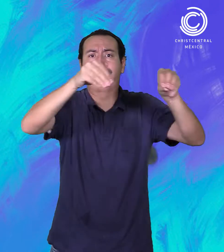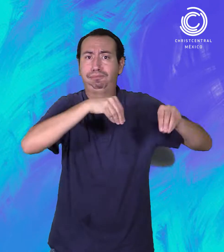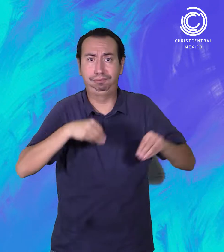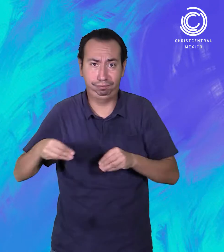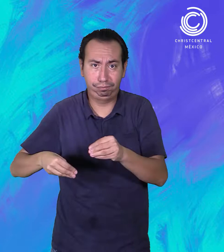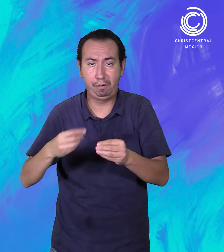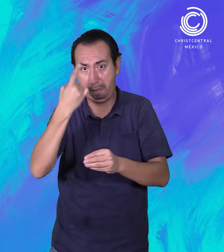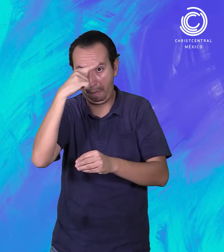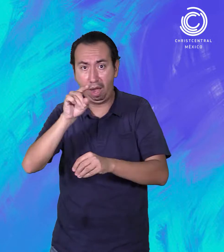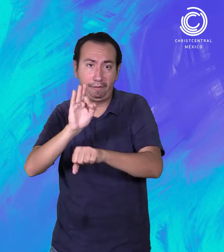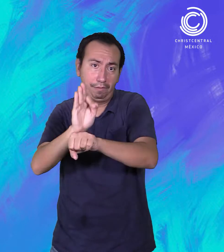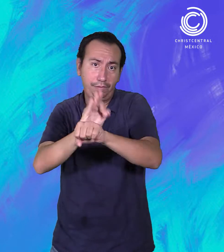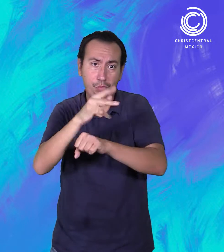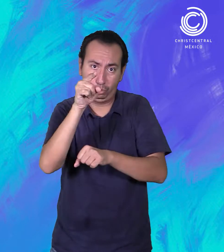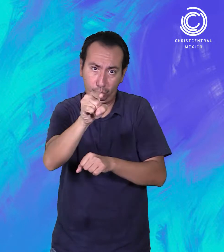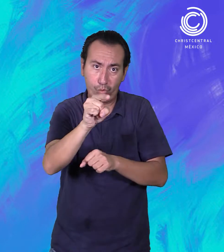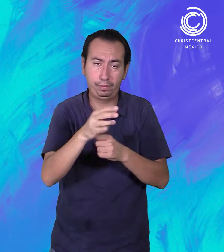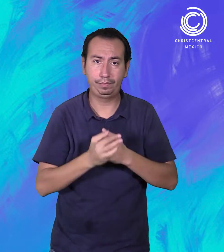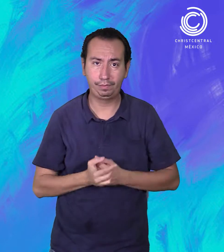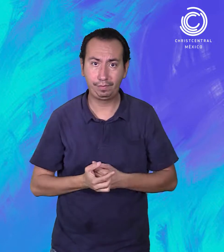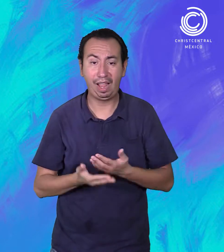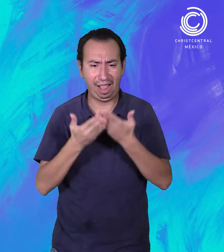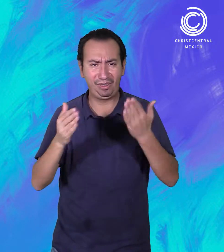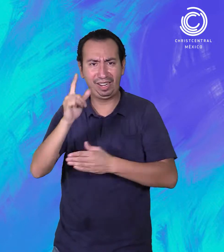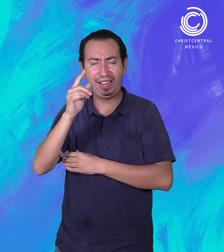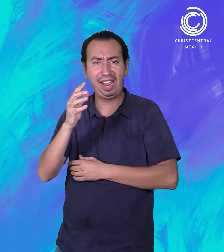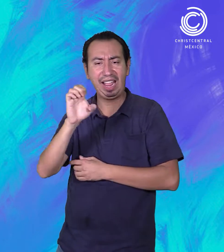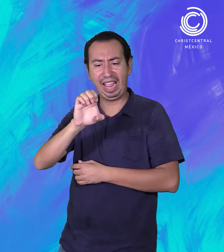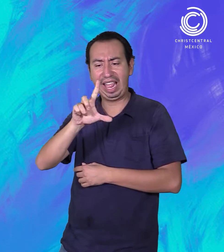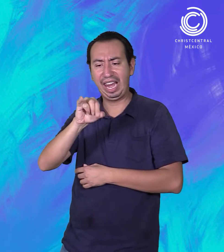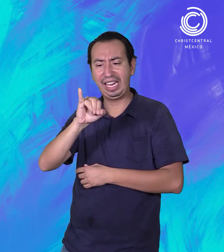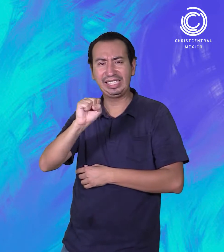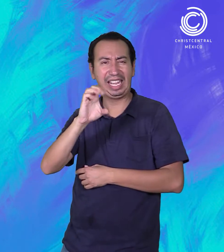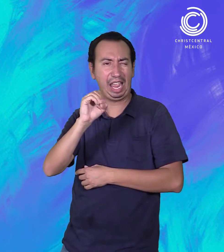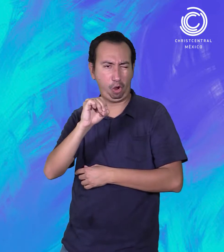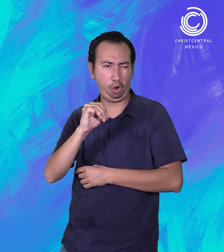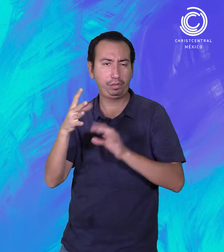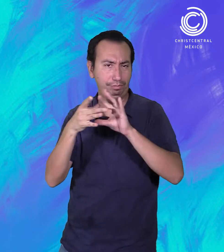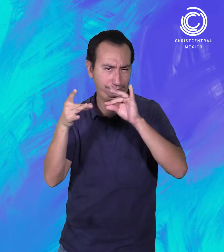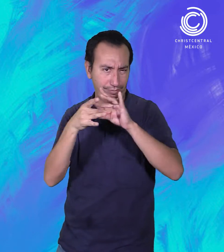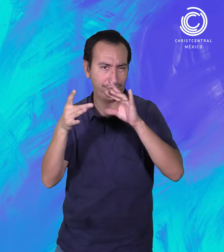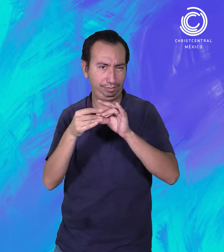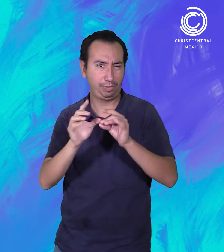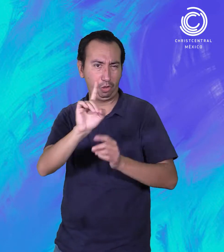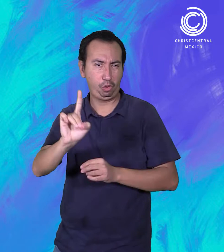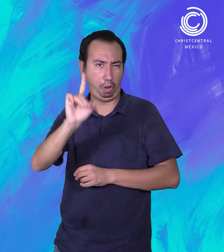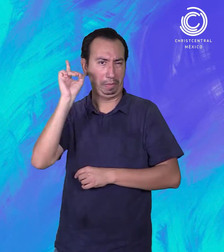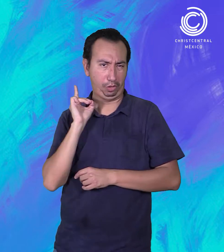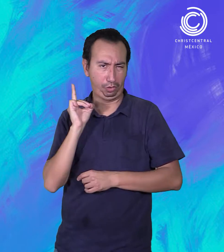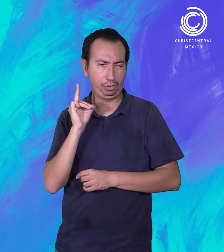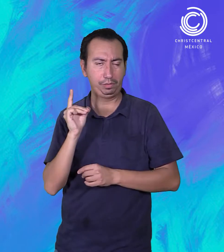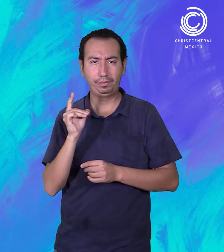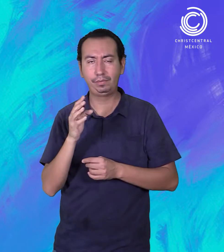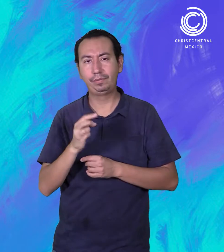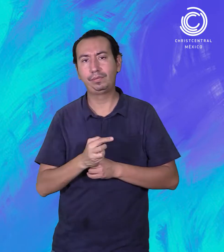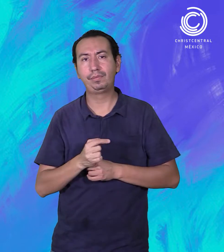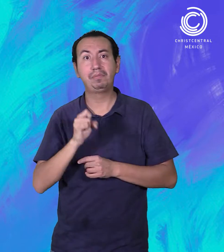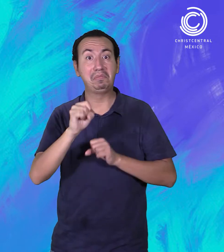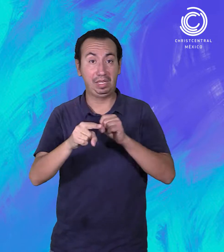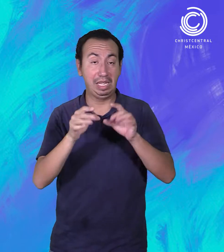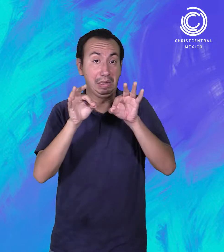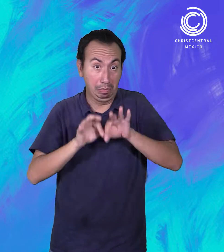favor, una vez que Eliseo nos explicó ya este asunto de esta primera parte de